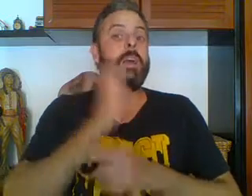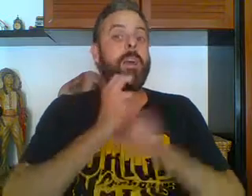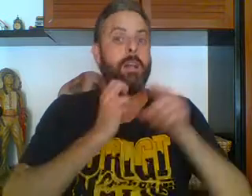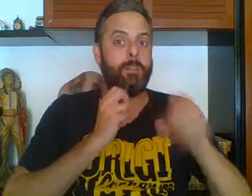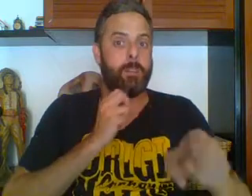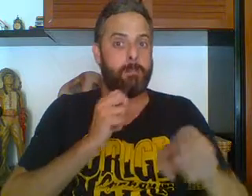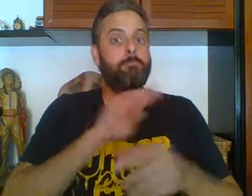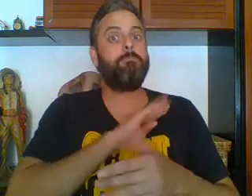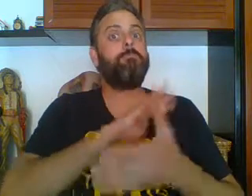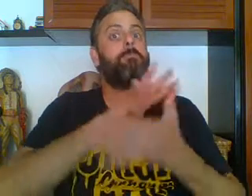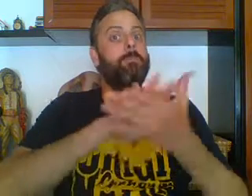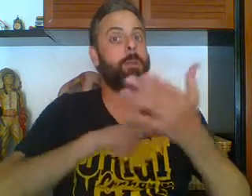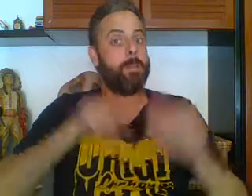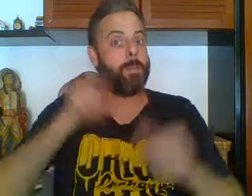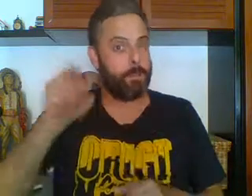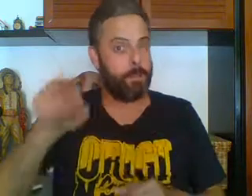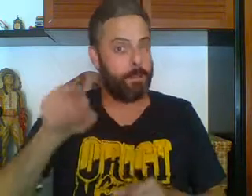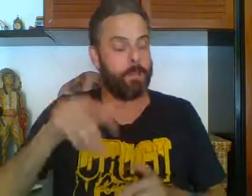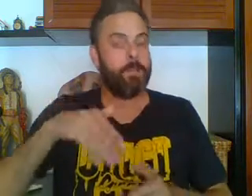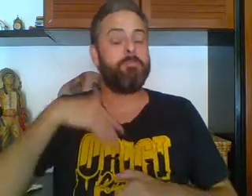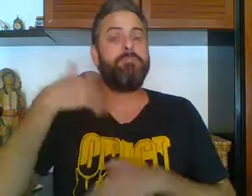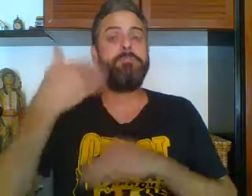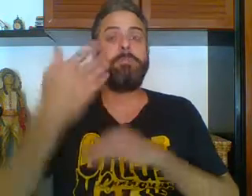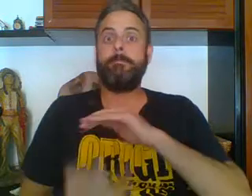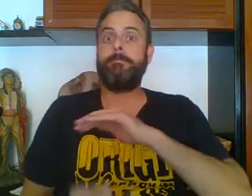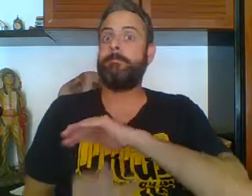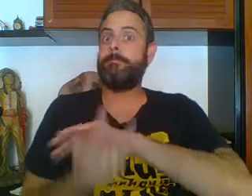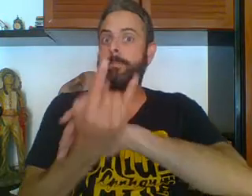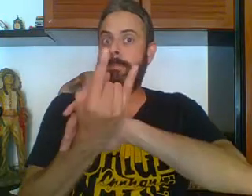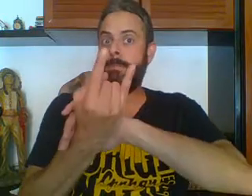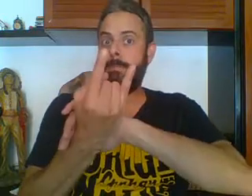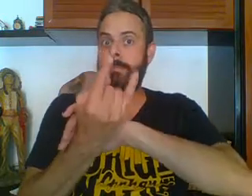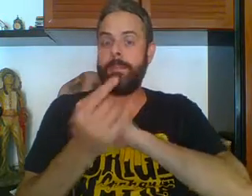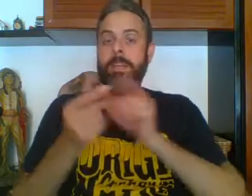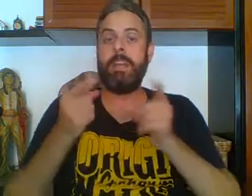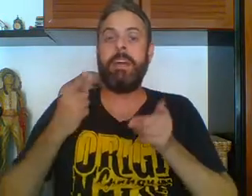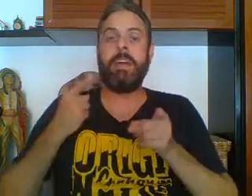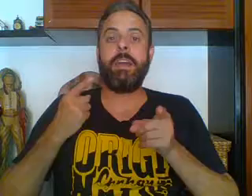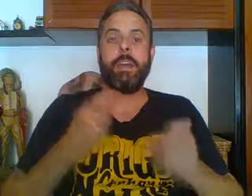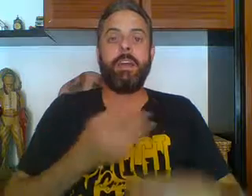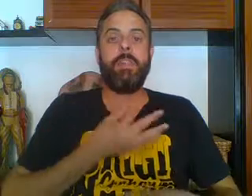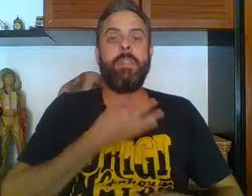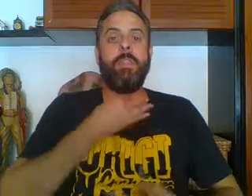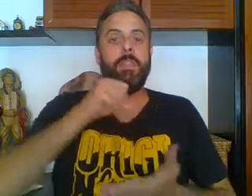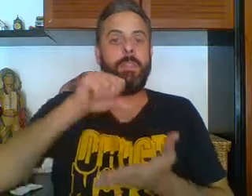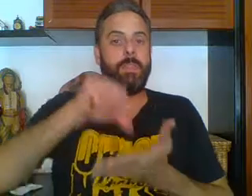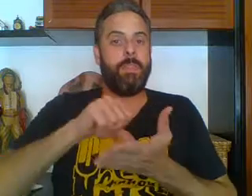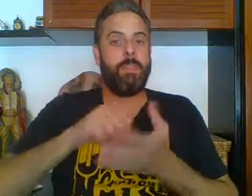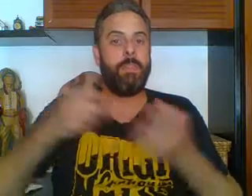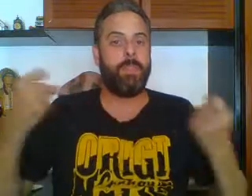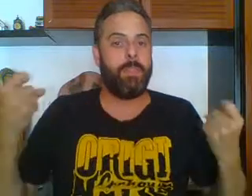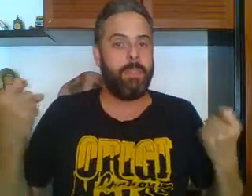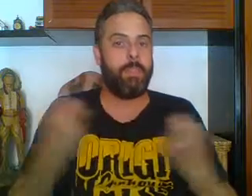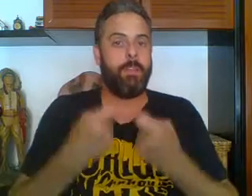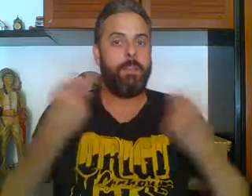arrancado para adelante. Bueno, pero ahí podemos ver, ¿eh? Hay algún cortecito, no, de momento todo el mundo va aún enganchado ahí a la rueda del corredor que lleva por